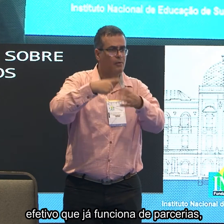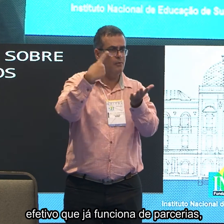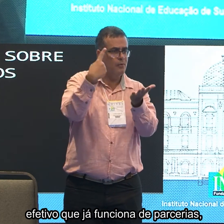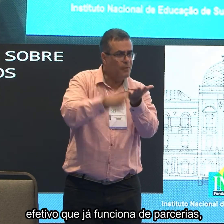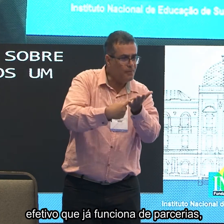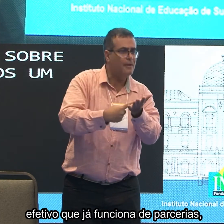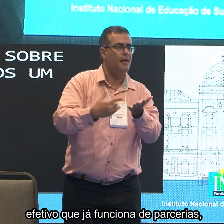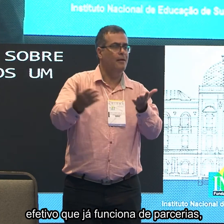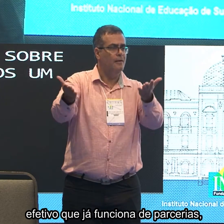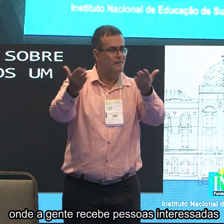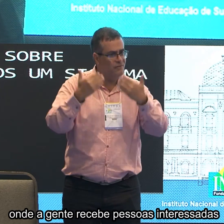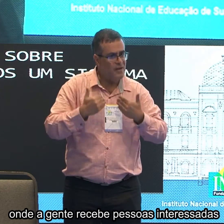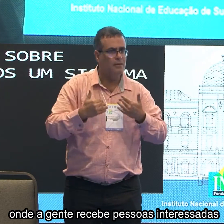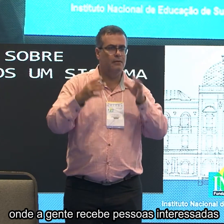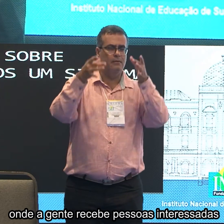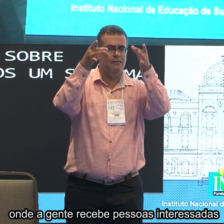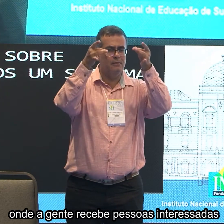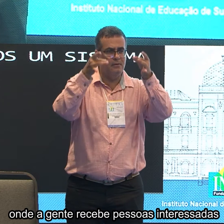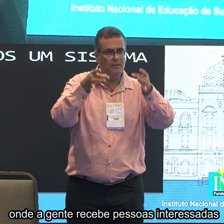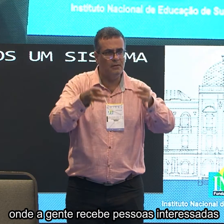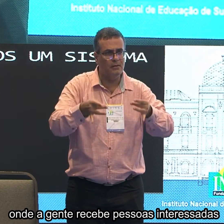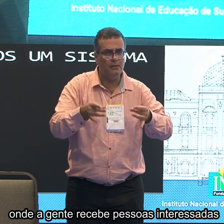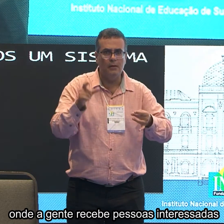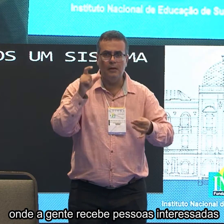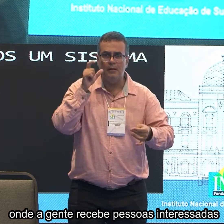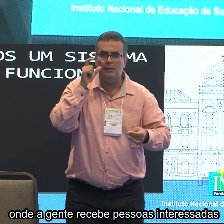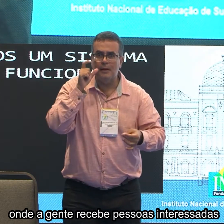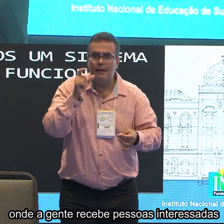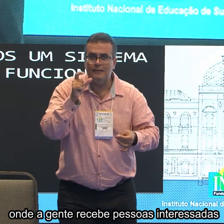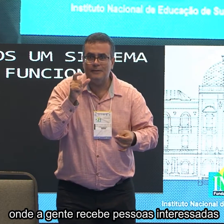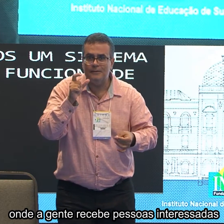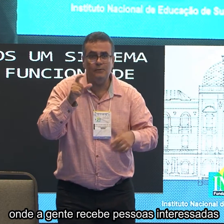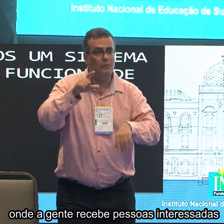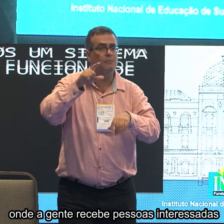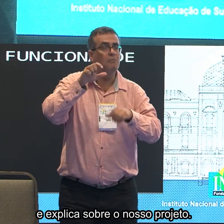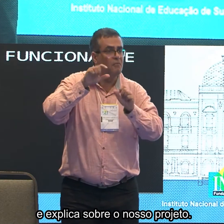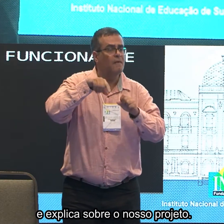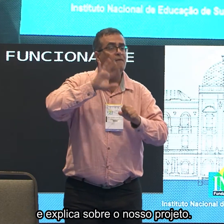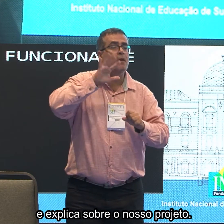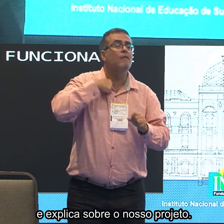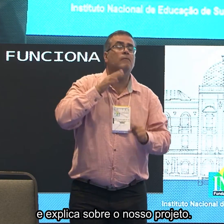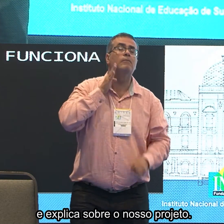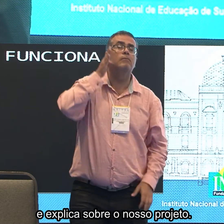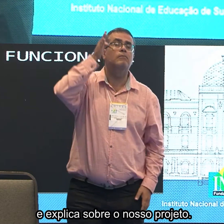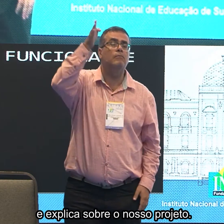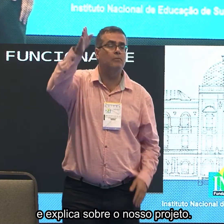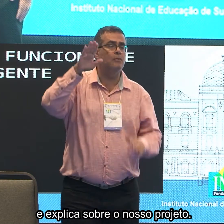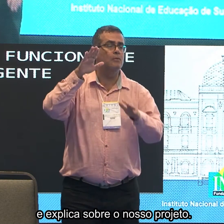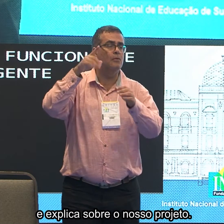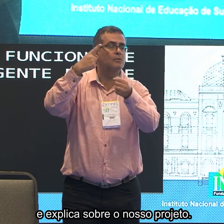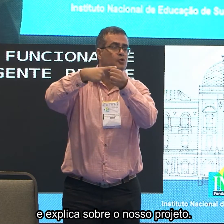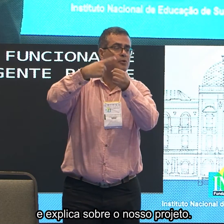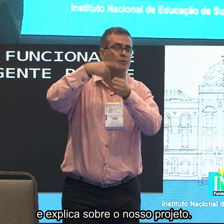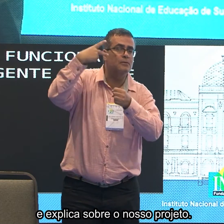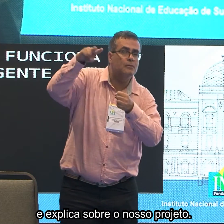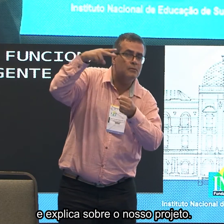de parcerias, onde a gente recebe pessoas interessadas e explica sobre o